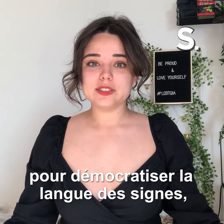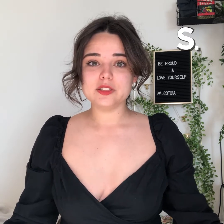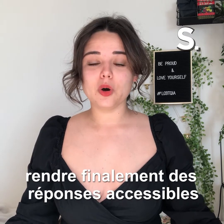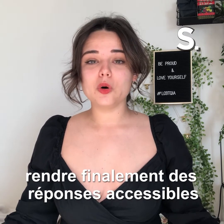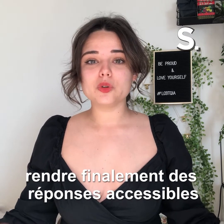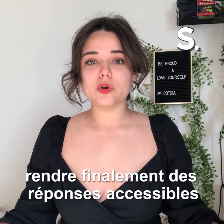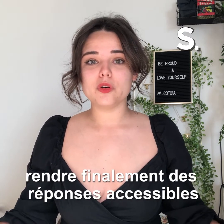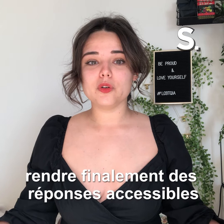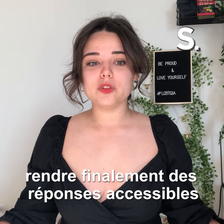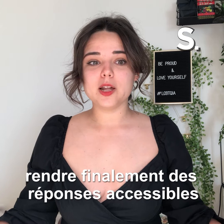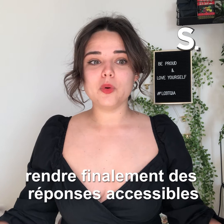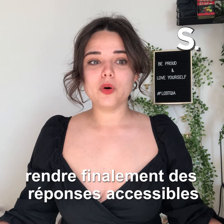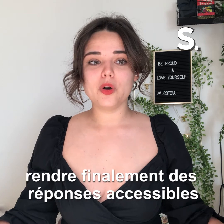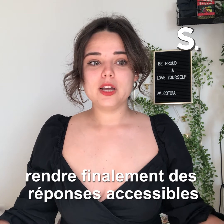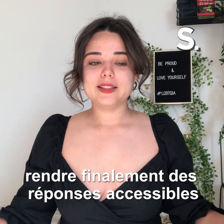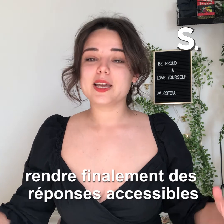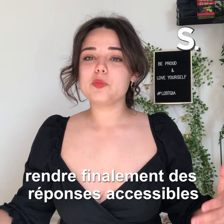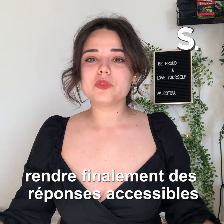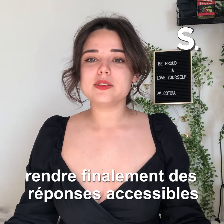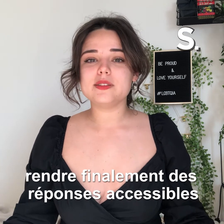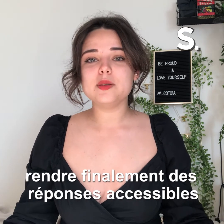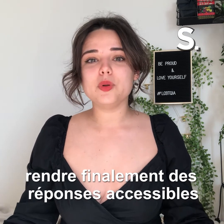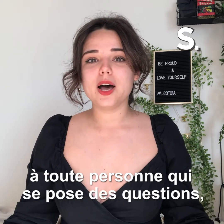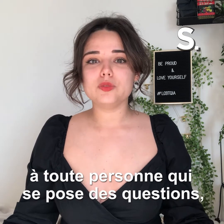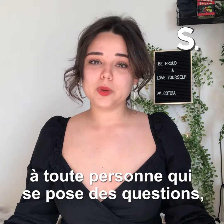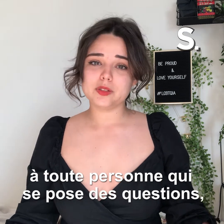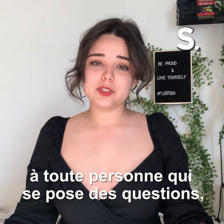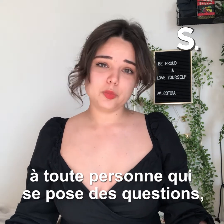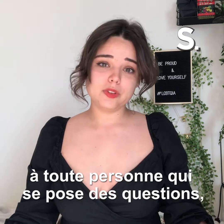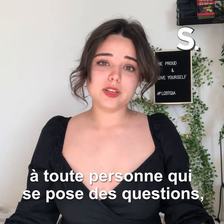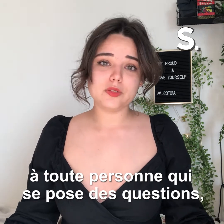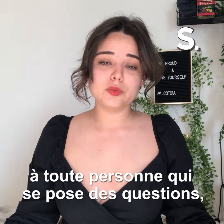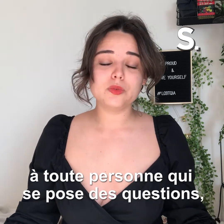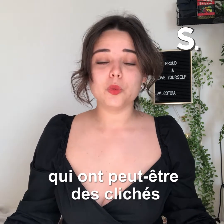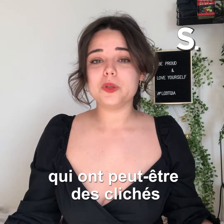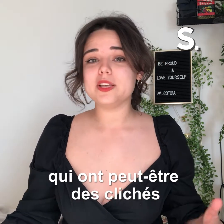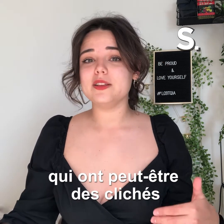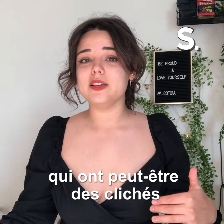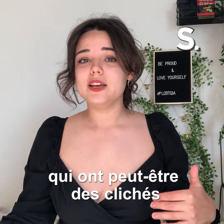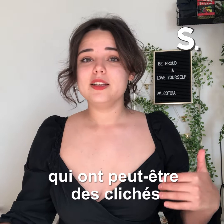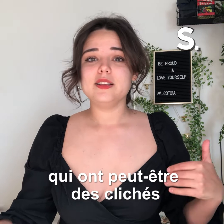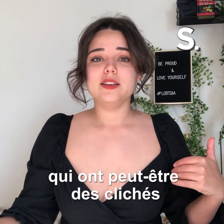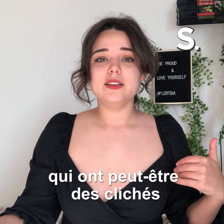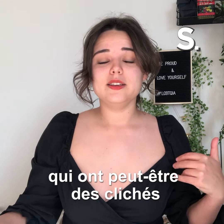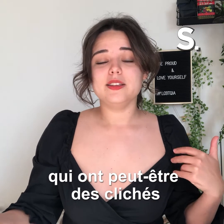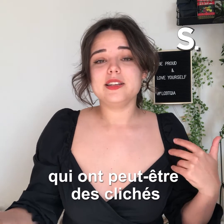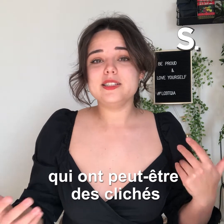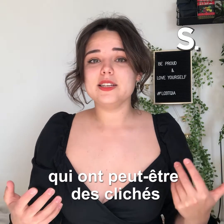signes, rendre finalement des réponses accessibles à toute personne qui se pose des questions, qui ont peut-être des clichés